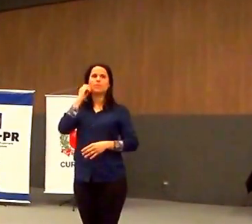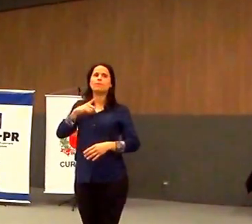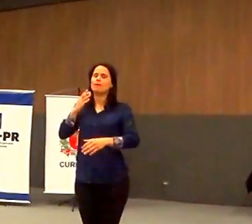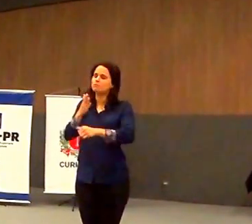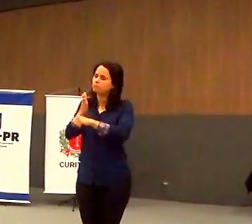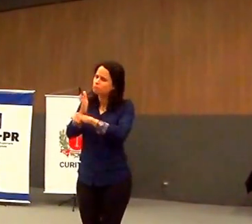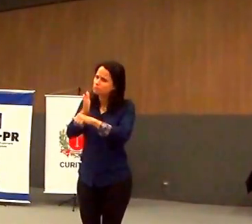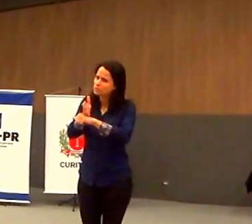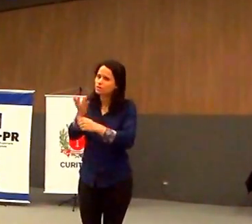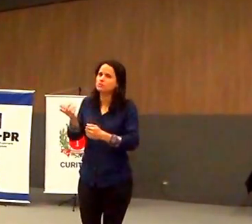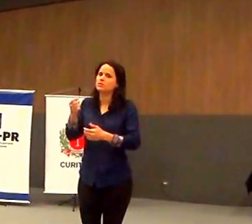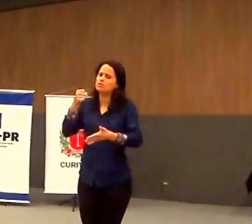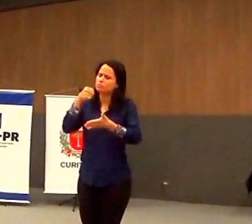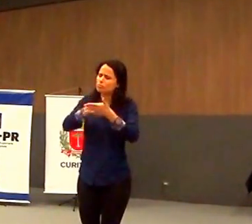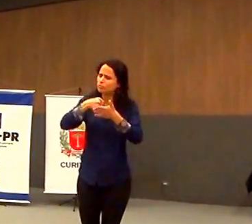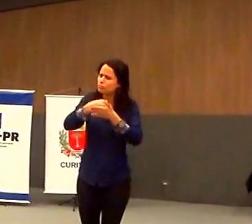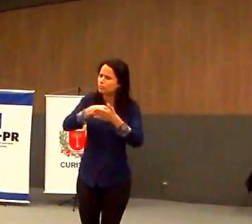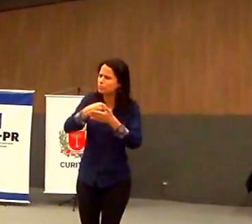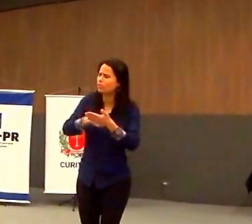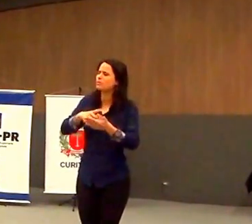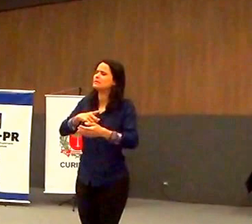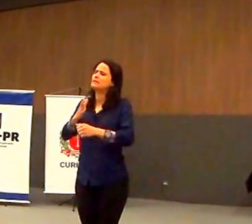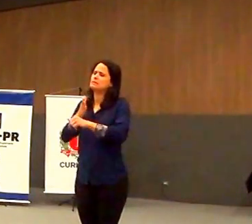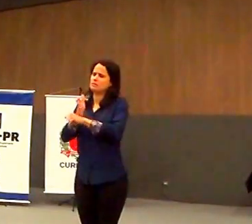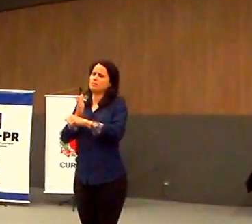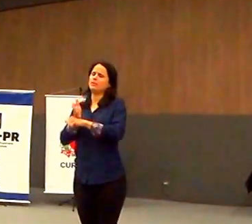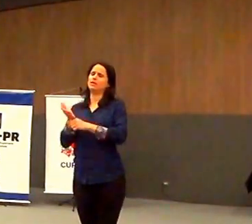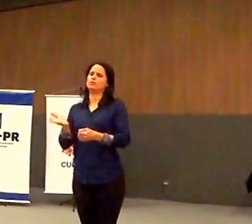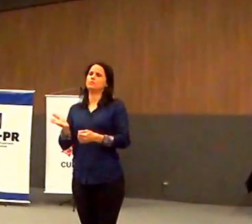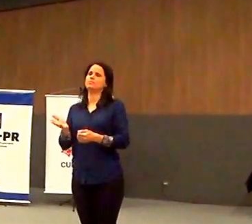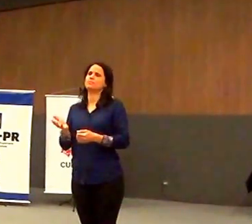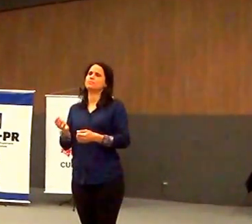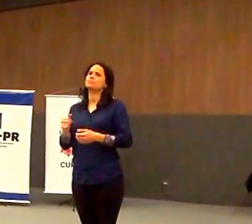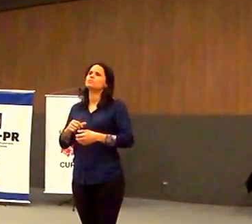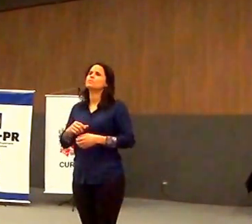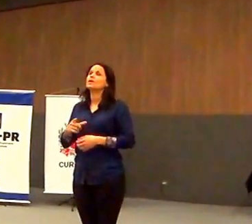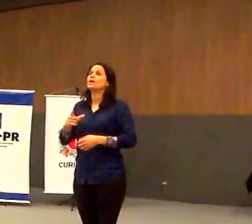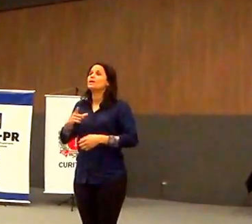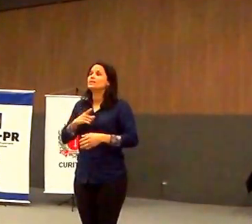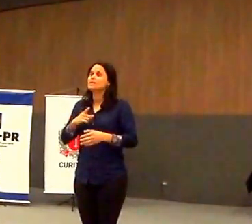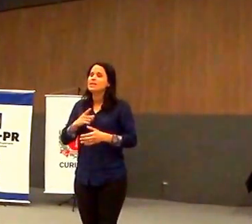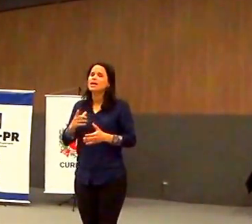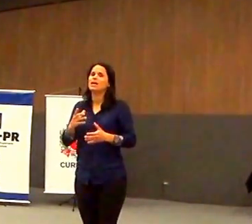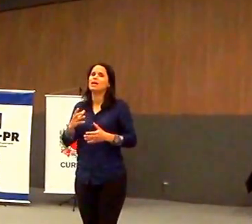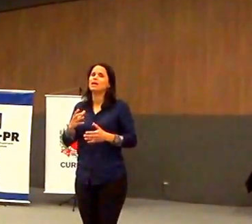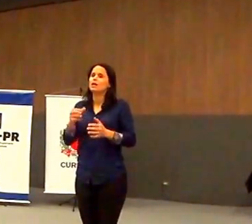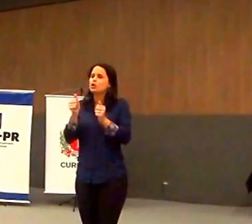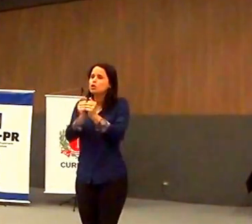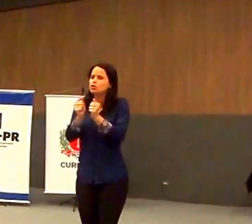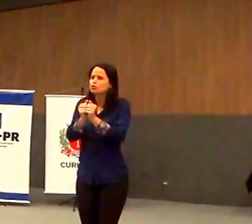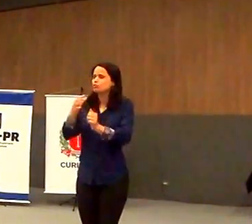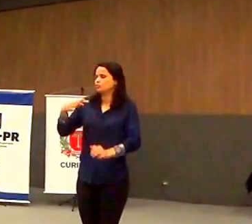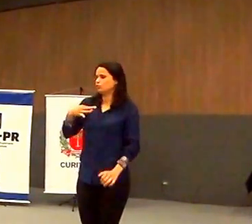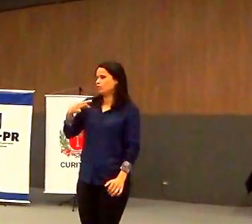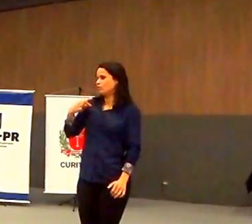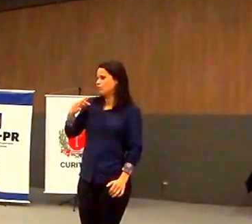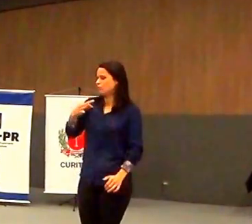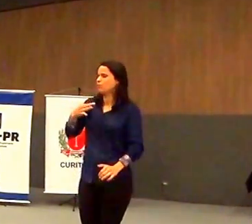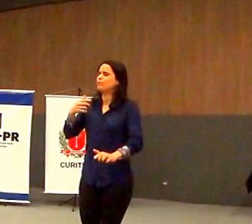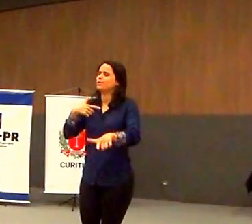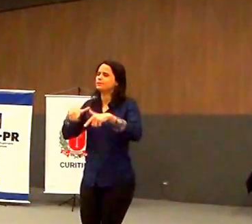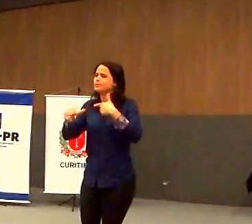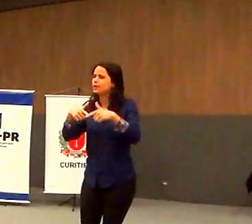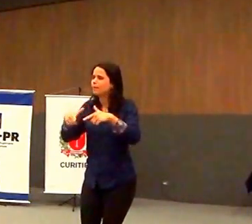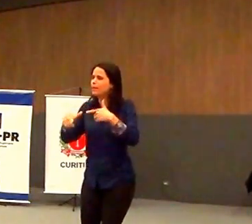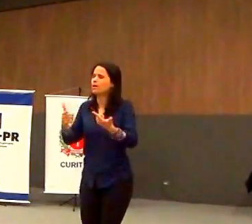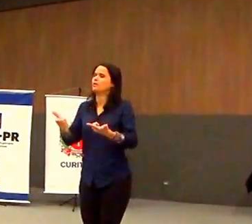portanto, lutamos por acessibilidade. A participação dos voluntários da DPI nos espaços de controle social, ou seja, nos